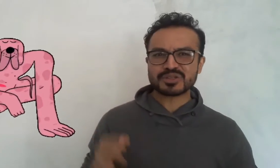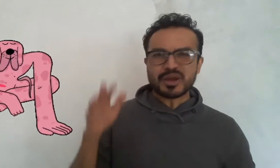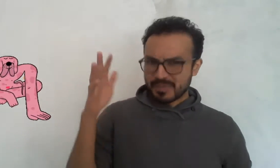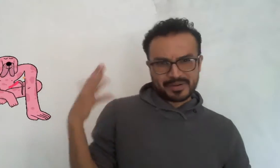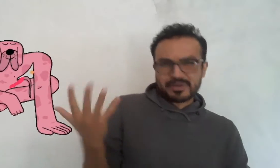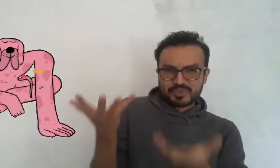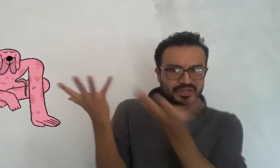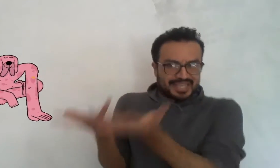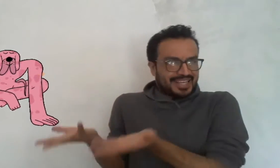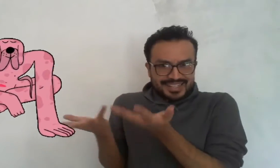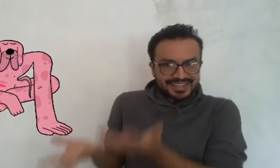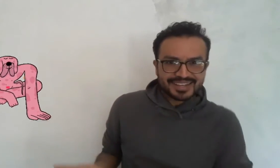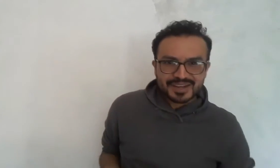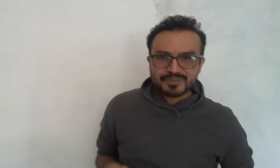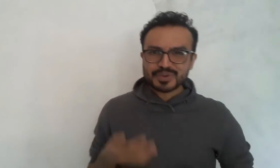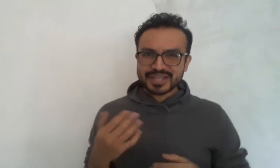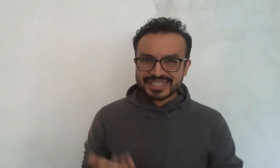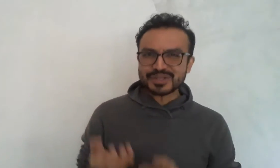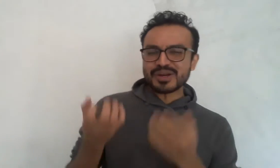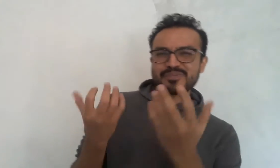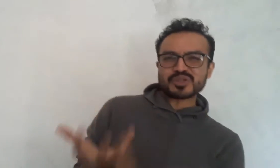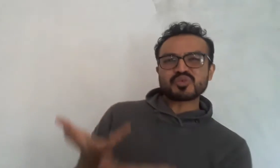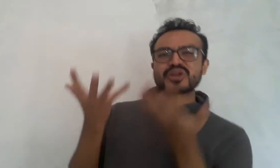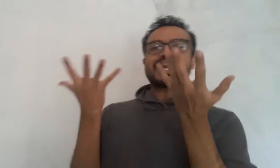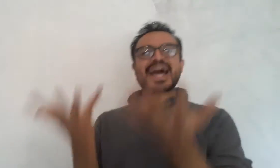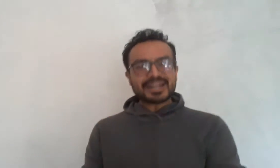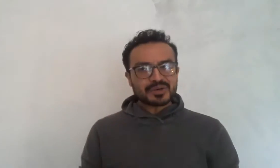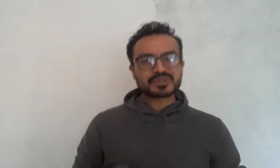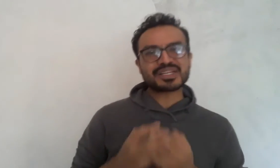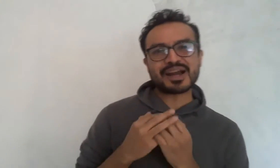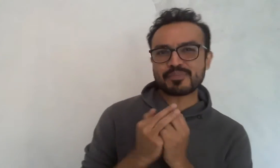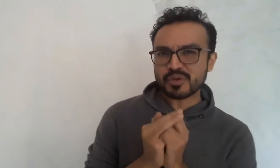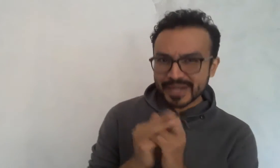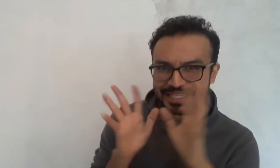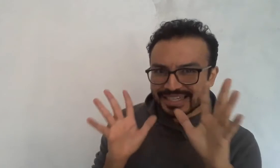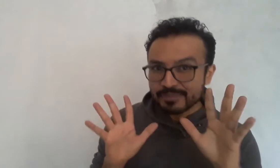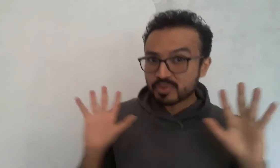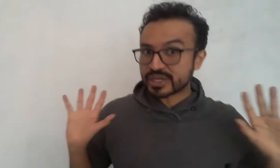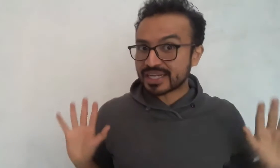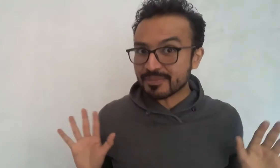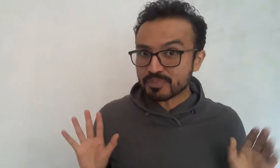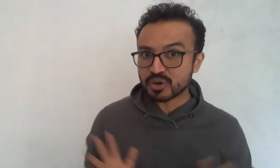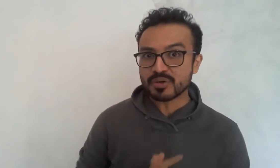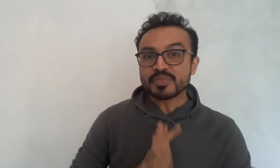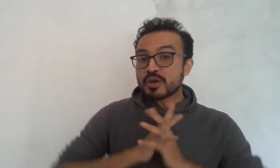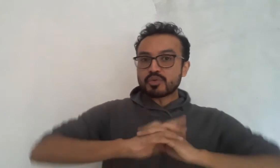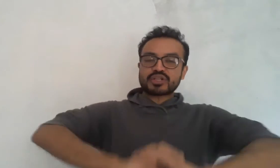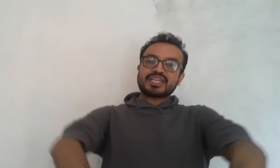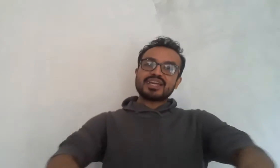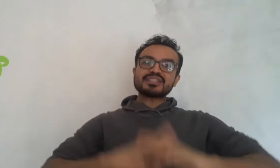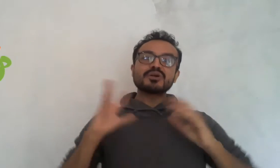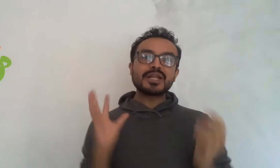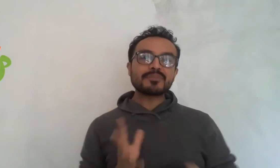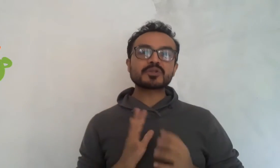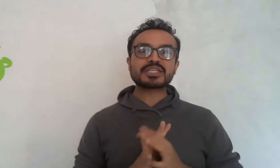A ver, ¿por qué solemos burlarnos de la pobreza, por ejemplo? ¿Por qué solemos